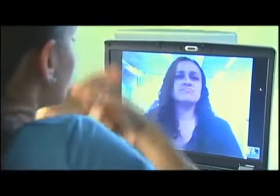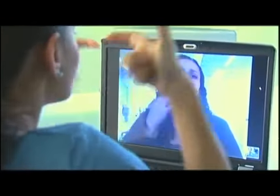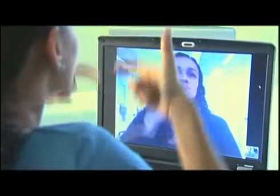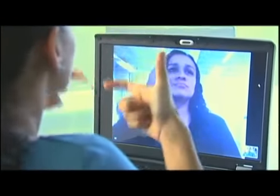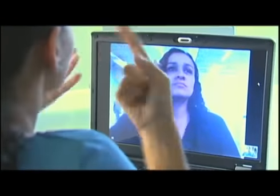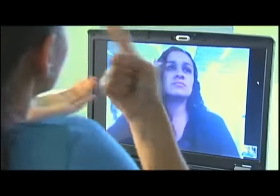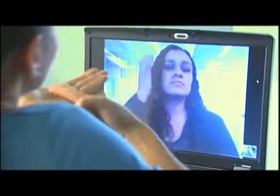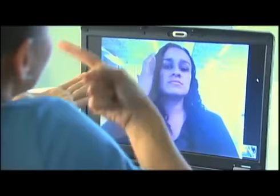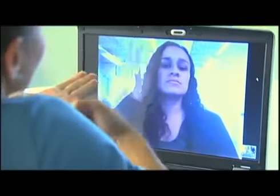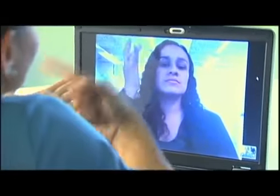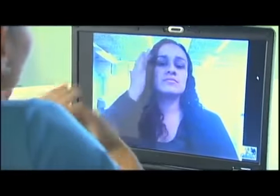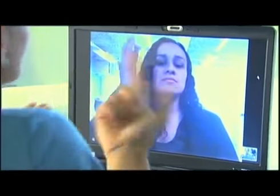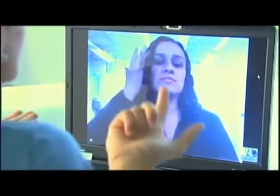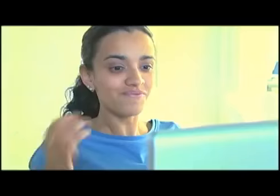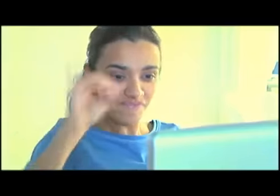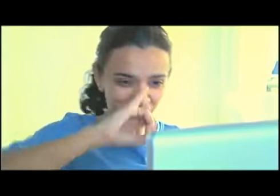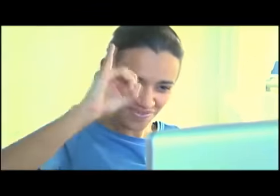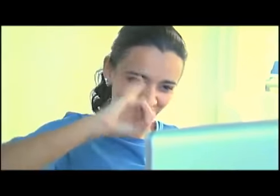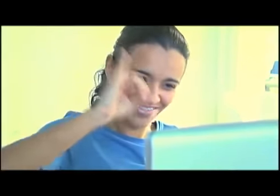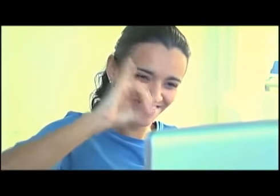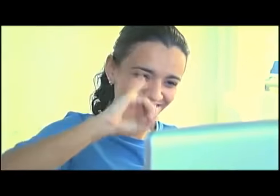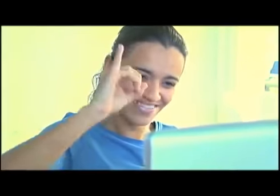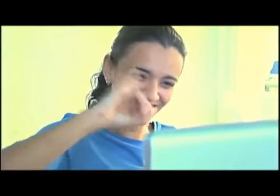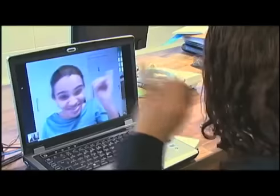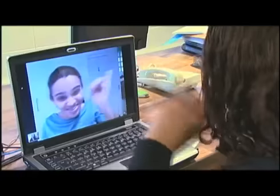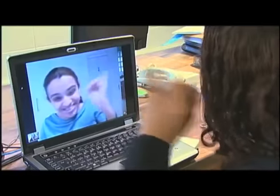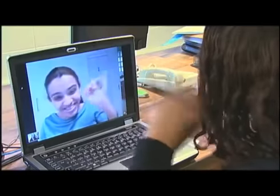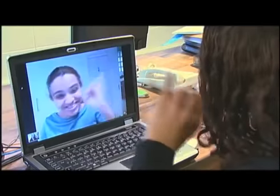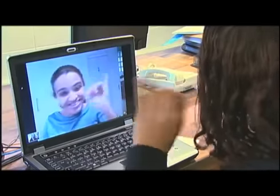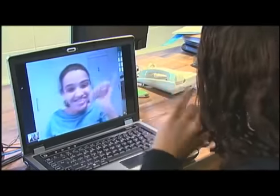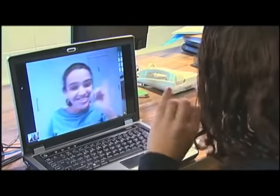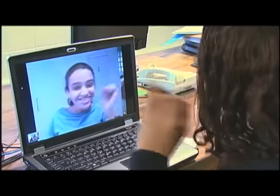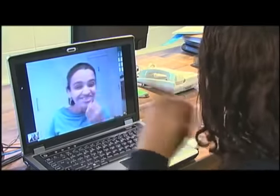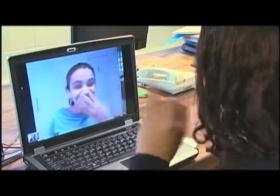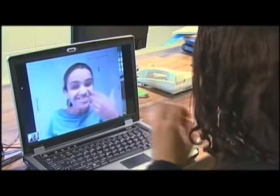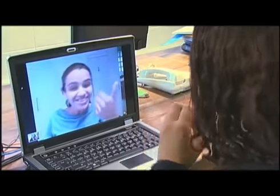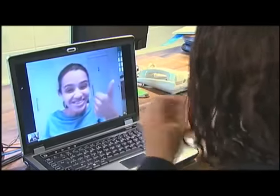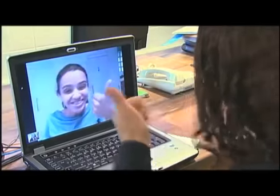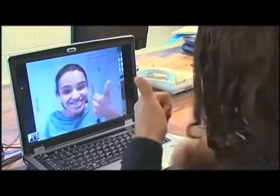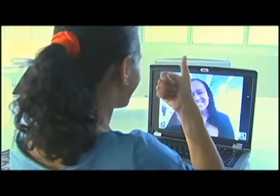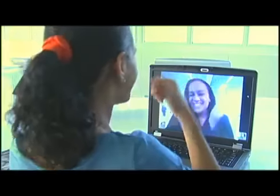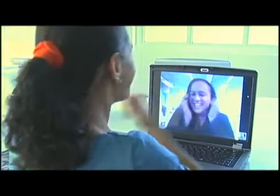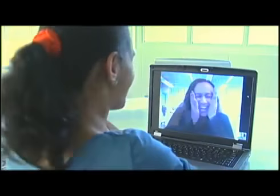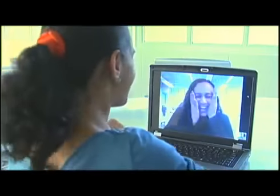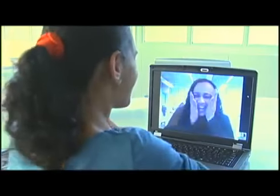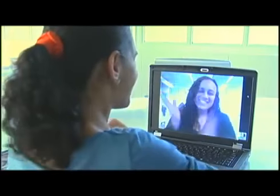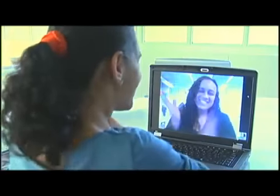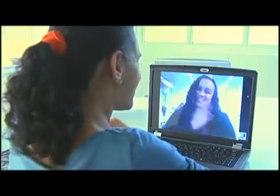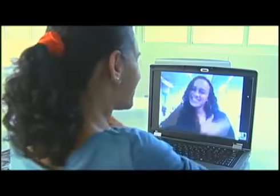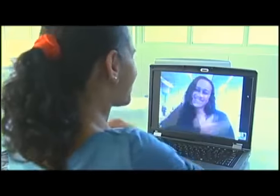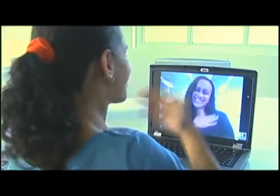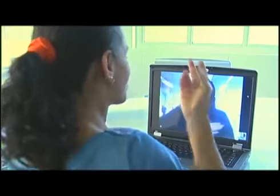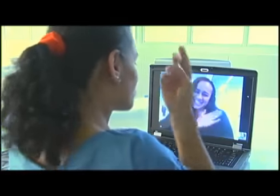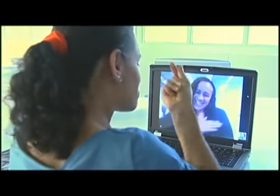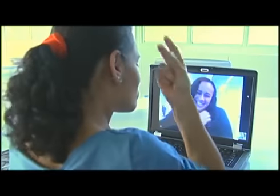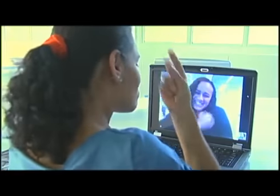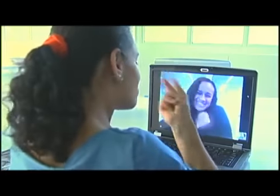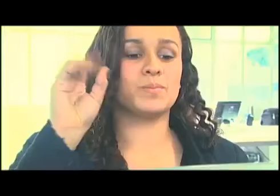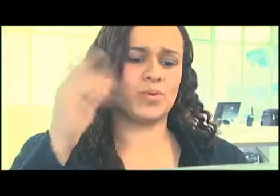Enquanto esses programas não saem do estágio experimental, os surdos conversam, e muito, através dos comunicadores instantâneos